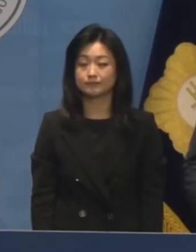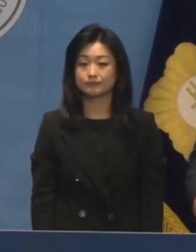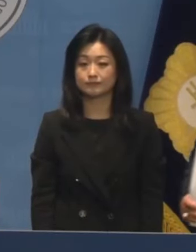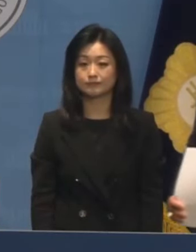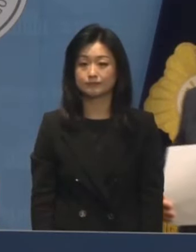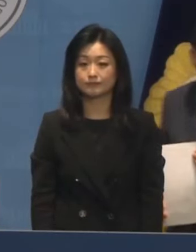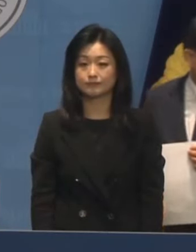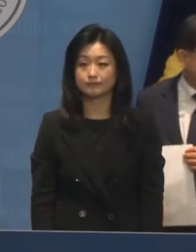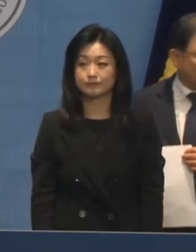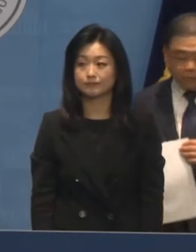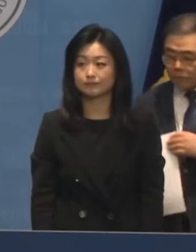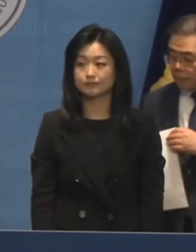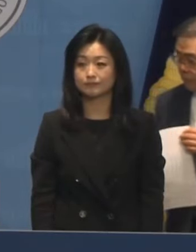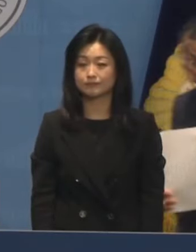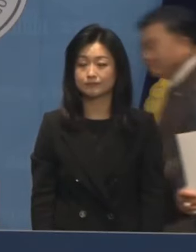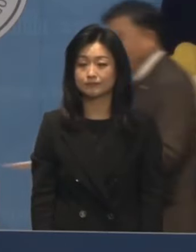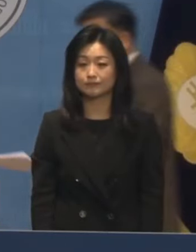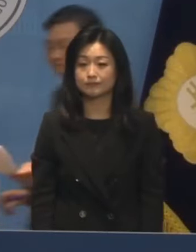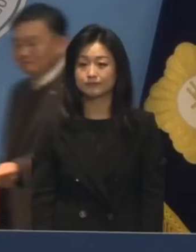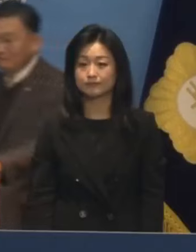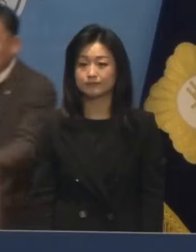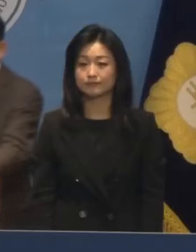이상입니다 김